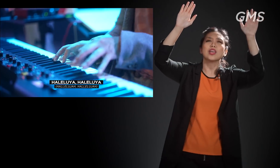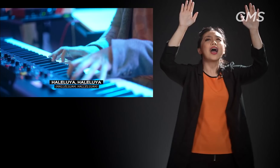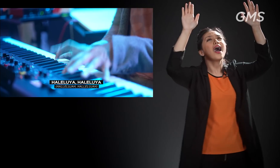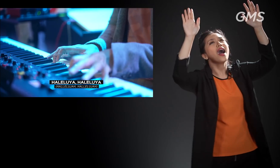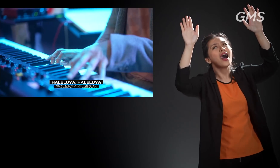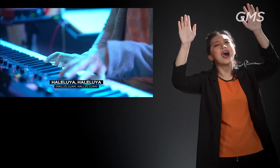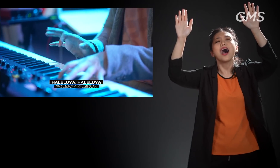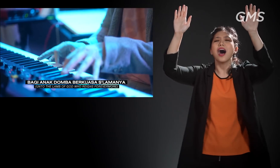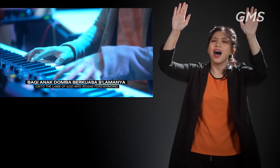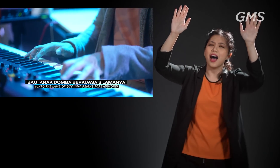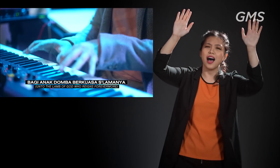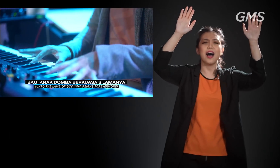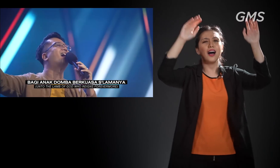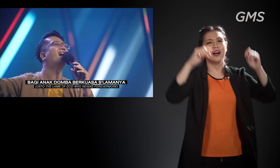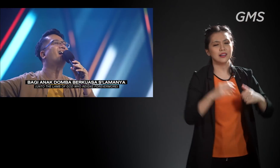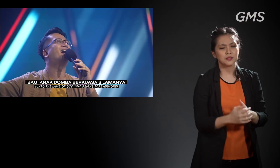Haleluya.